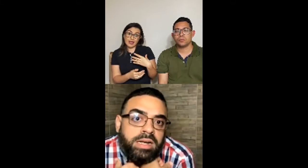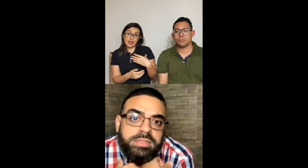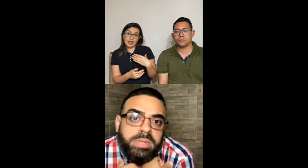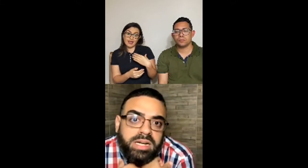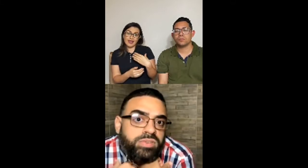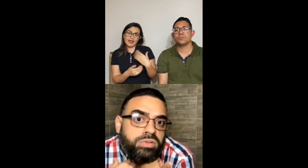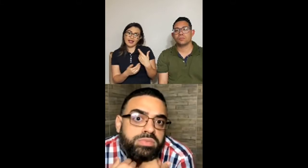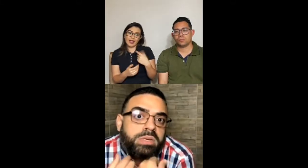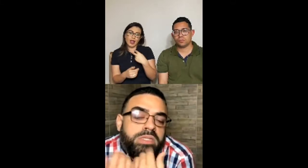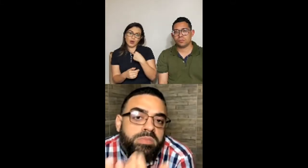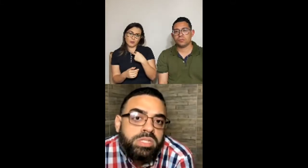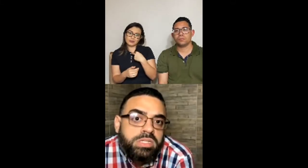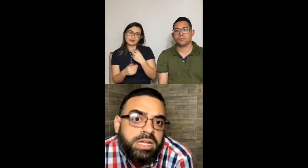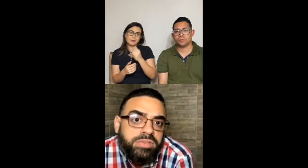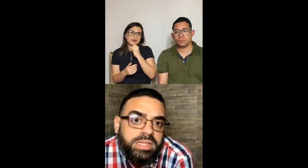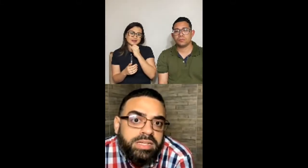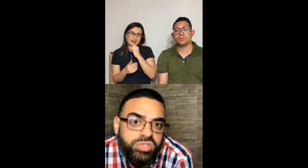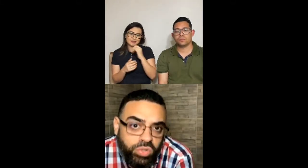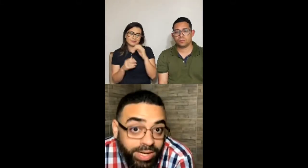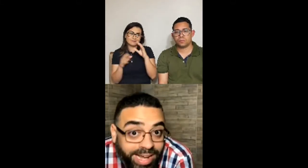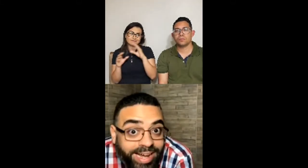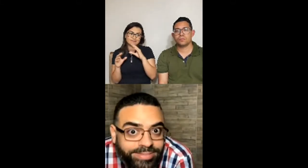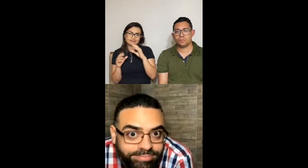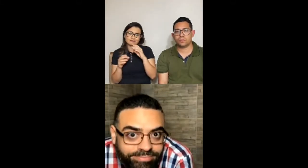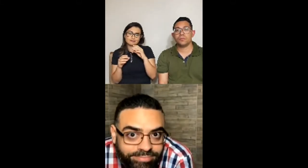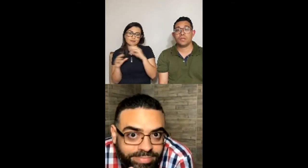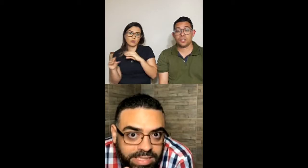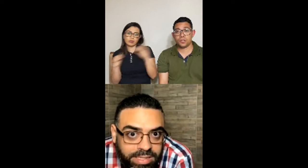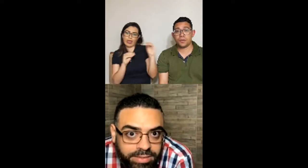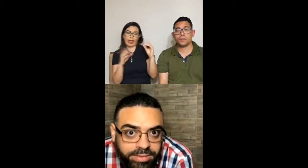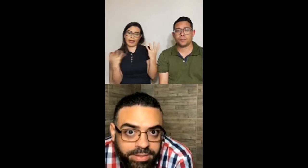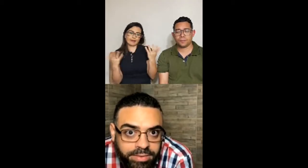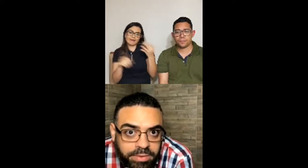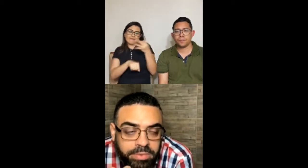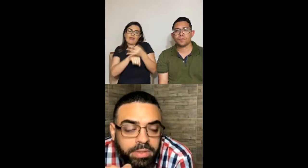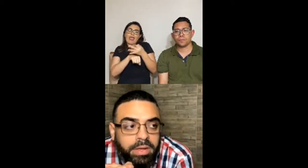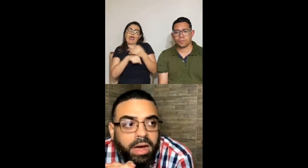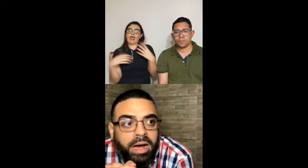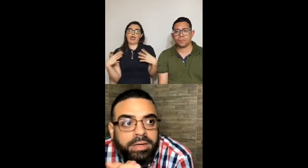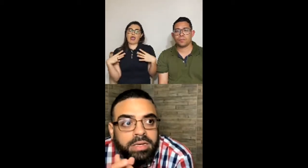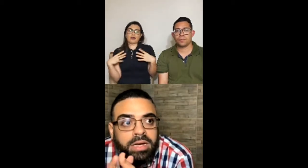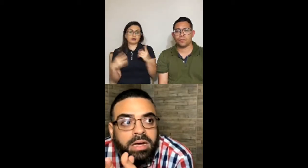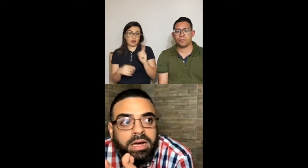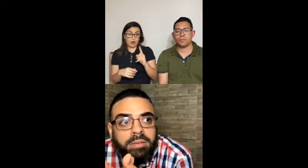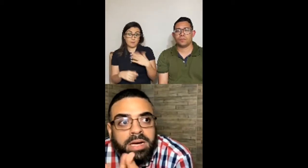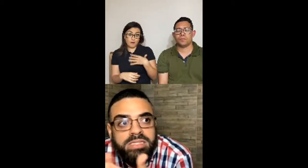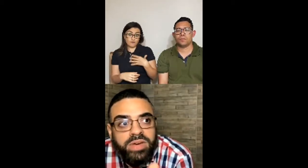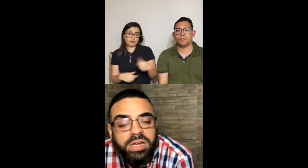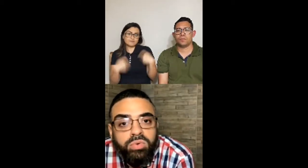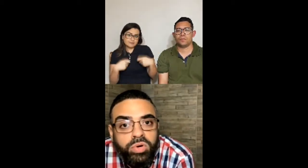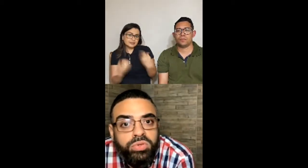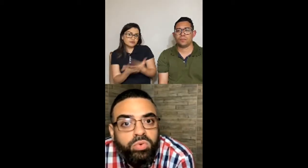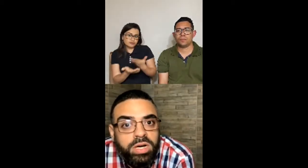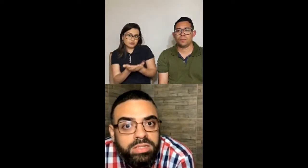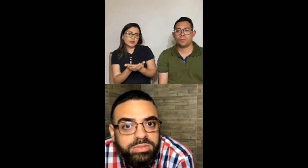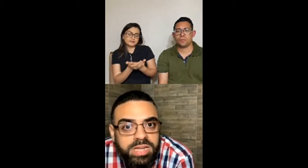cantos heróicos. Nossas filhas não eram as duas pequenas. Eu não podia ir com a tribo ficar lindo, maravilhoso, porque minhas meninas não estavam em idade